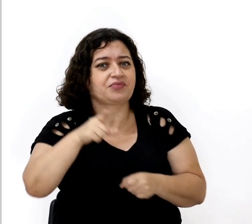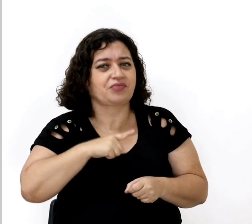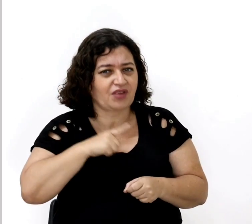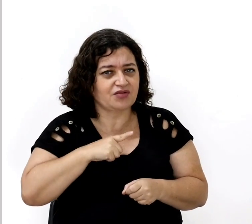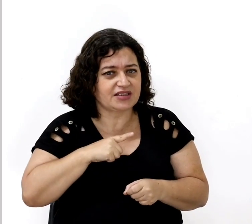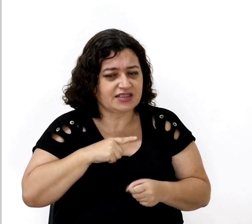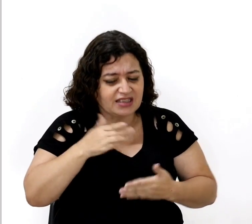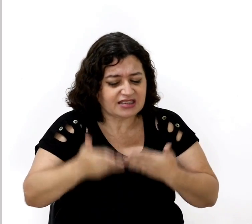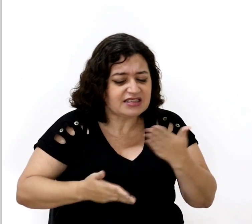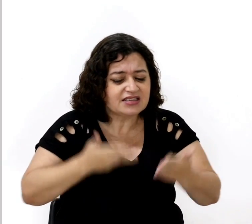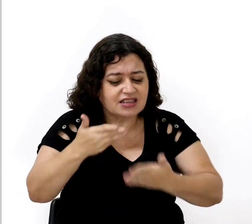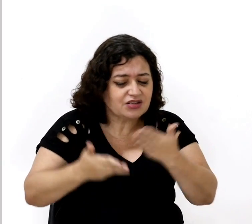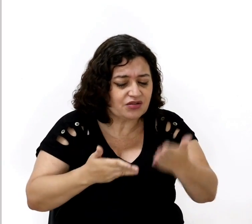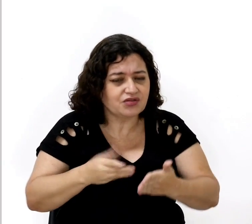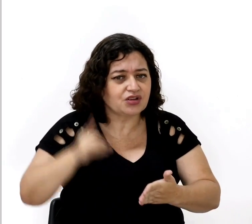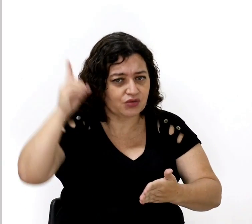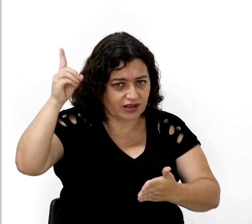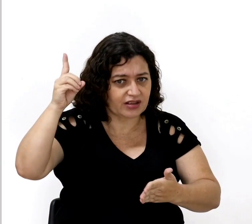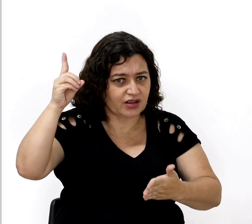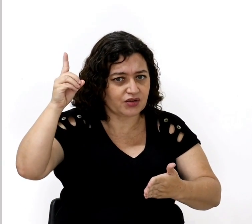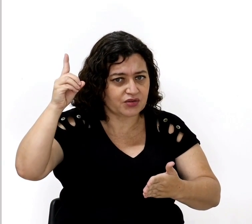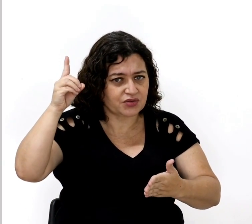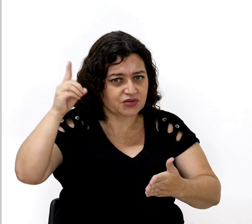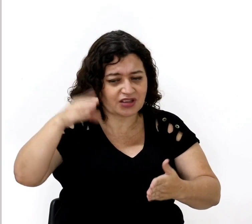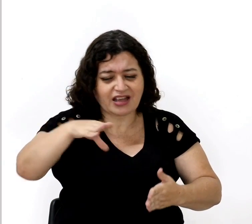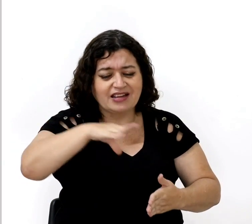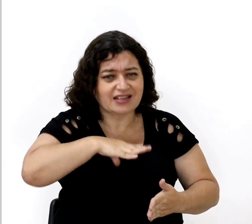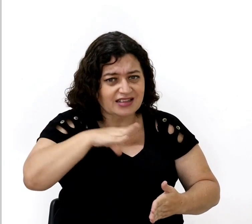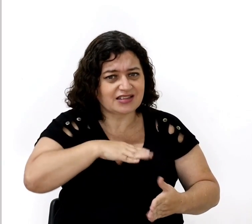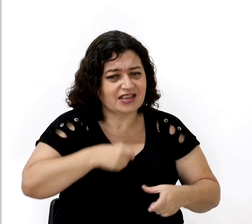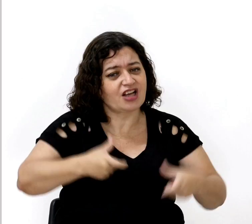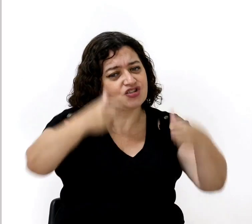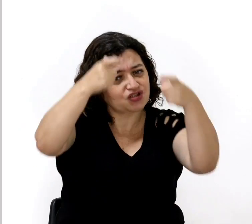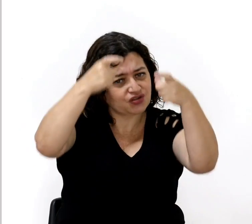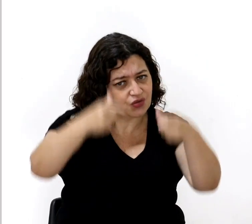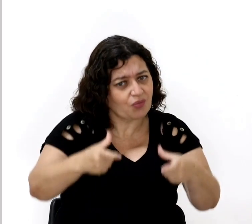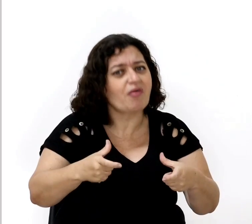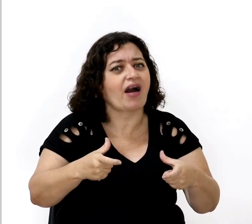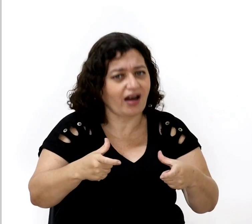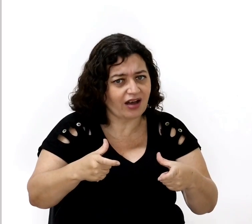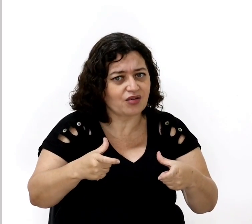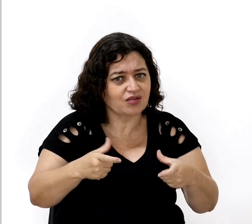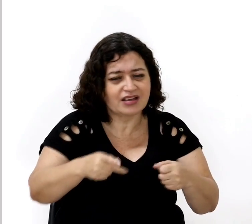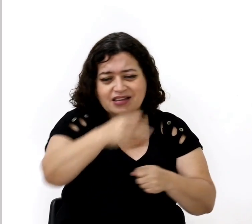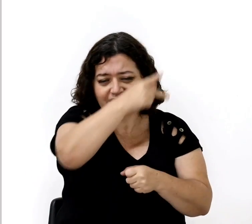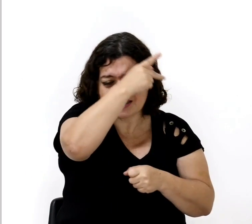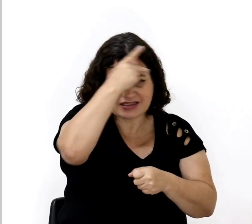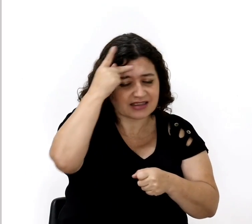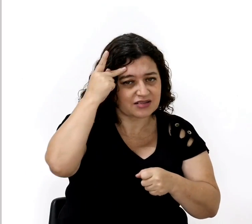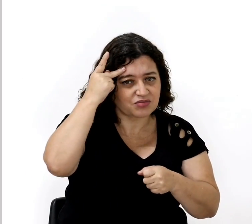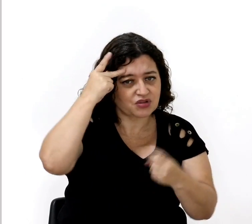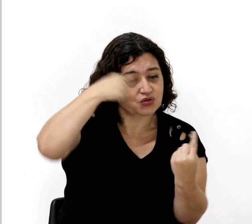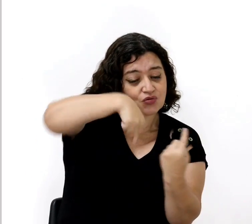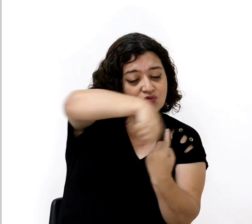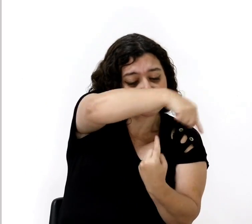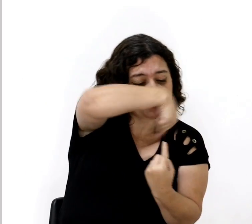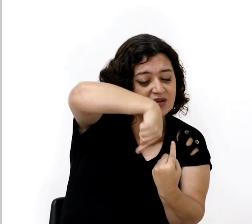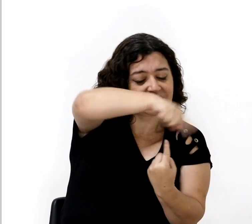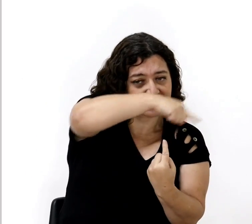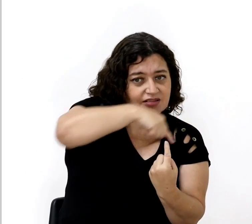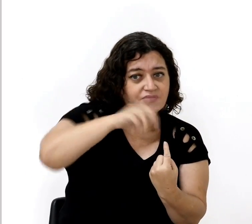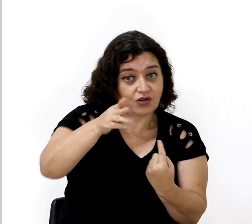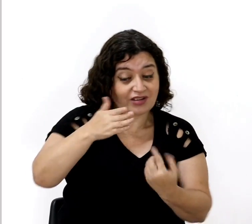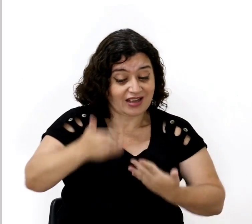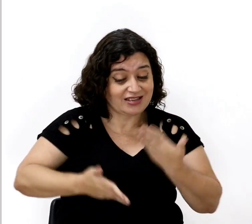Você tem servido a Deus no contexto da sua cidade, do seu bairro, no contexto das pessoas que estão à sua